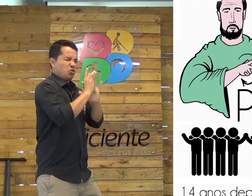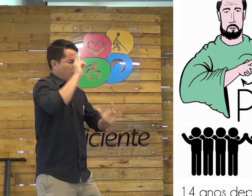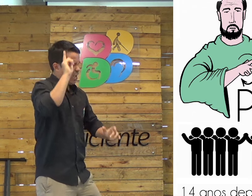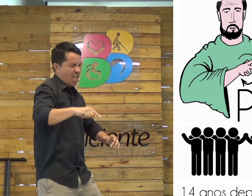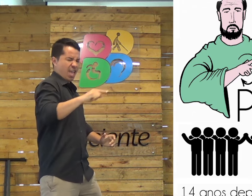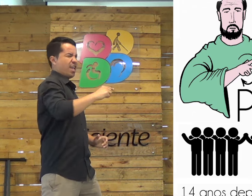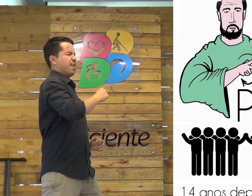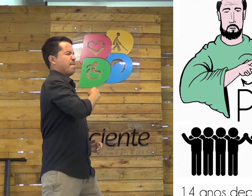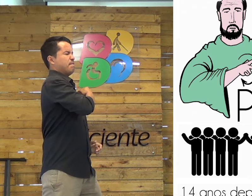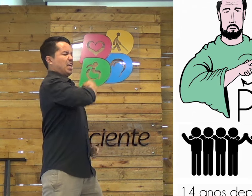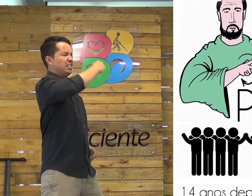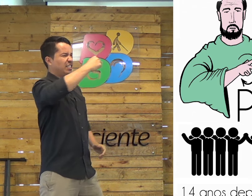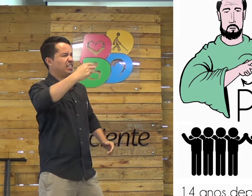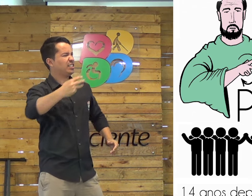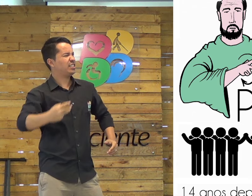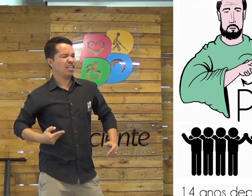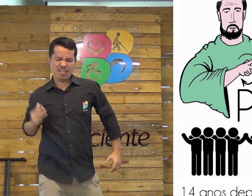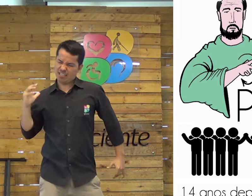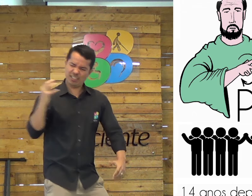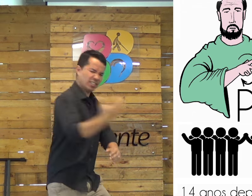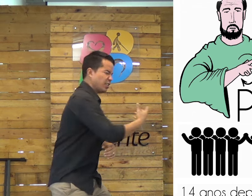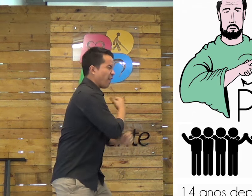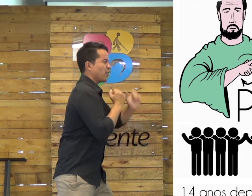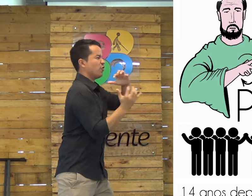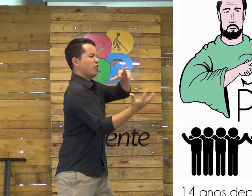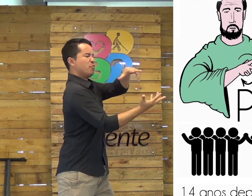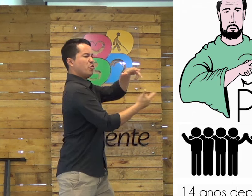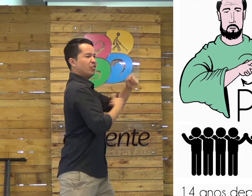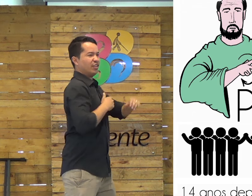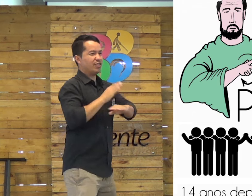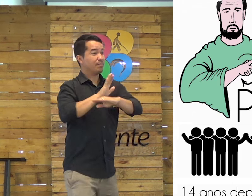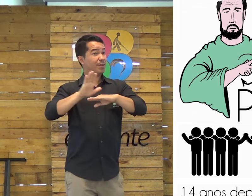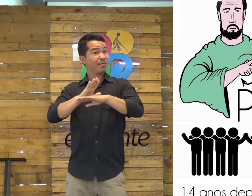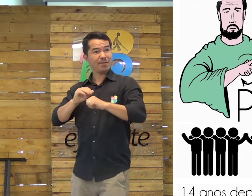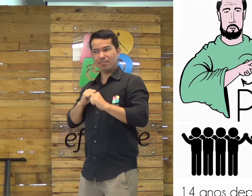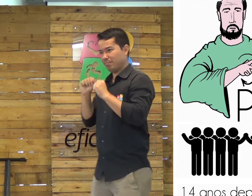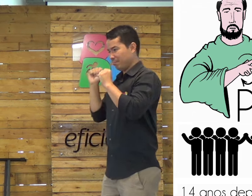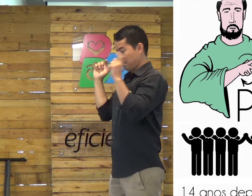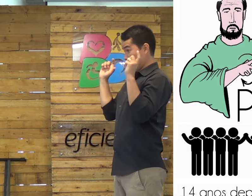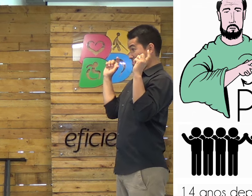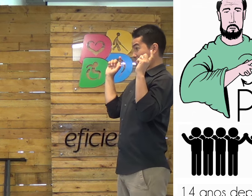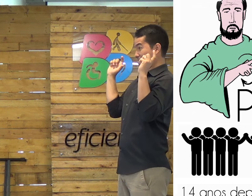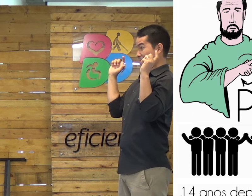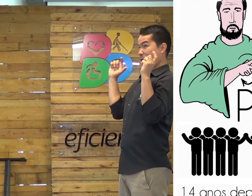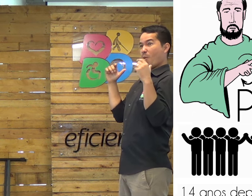vi Jesus em tudo, porque Jesus é o Messias, ele é o Salvador do universo.